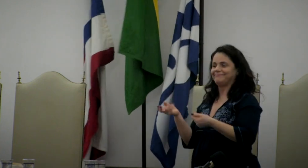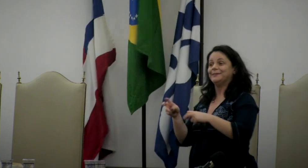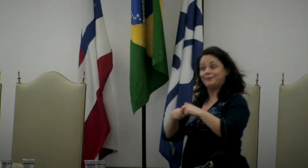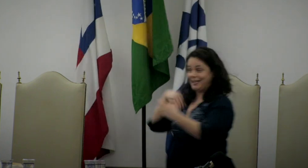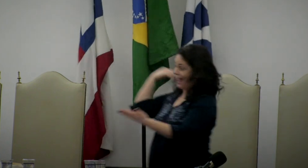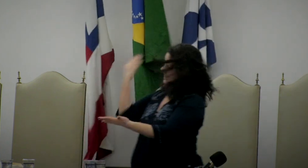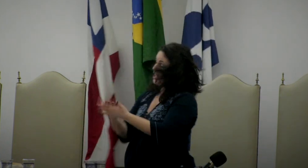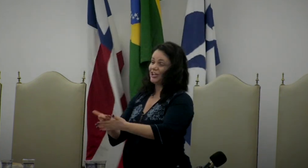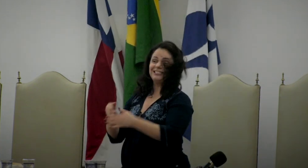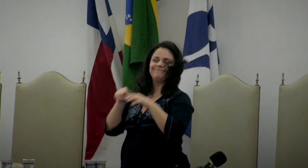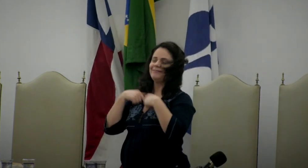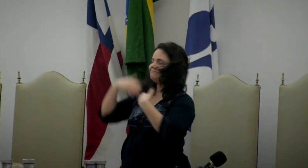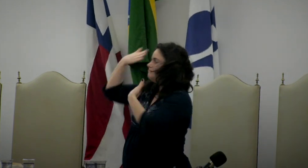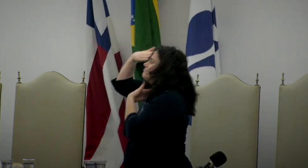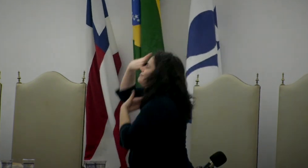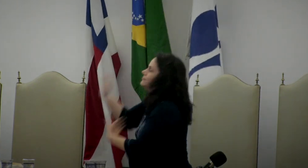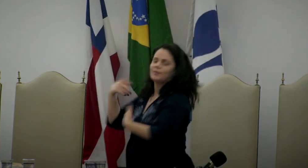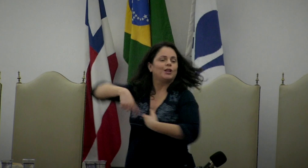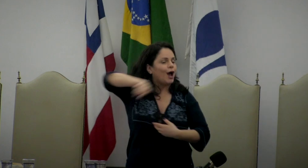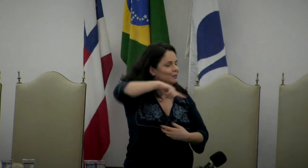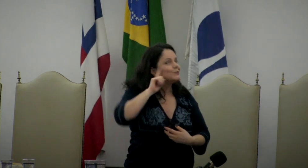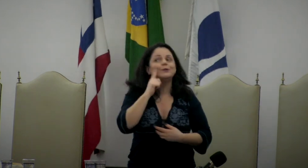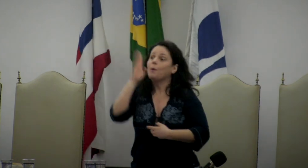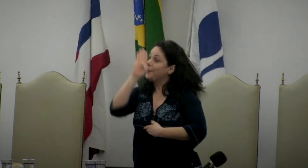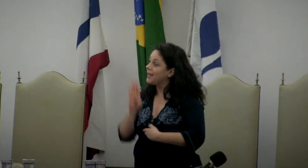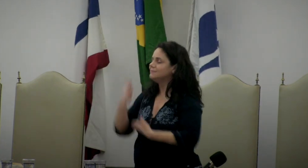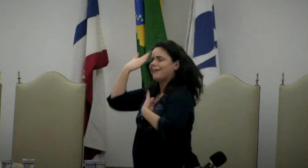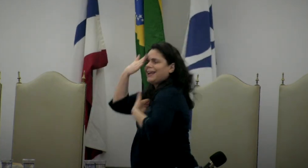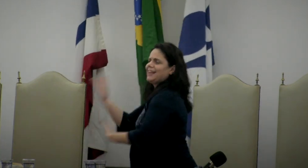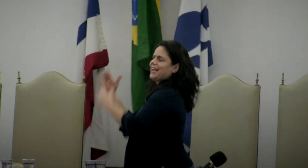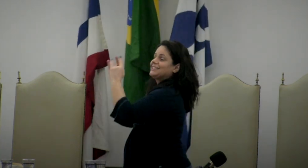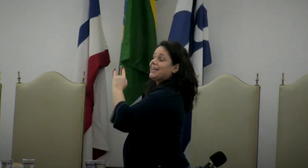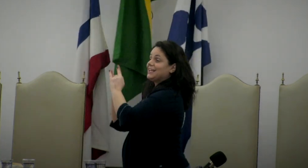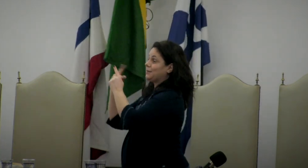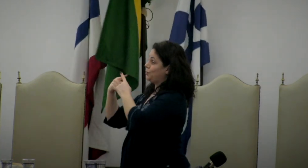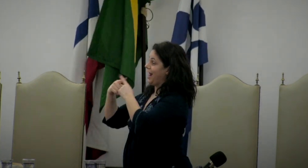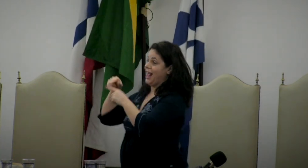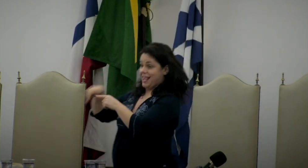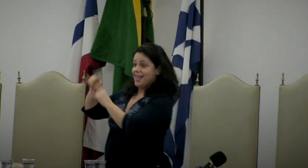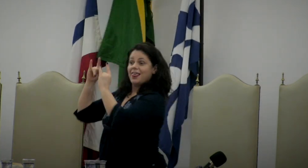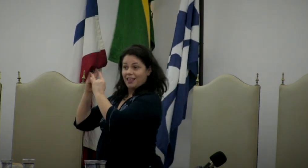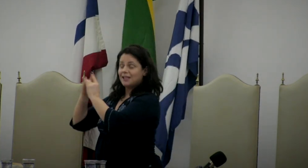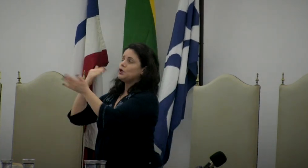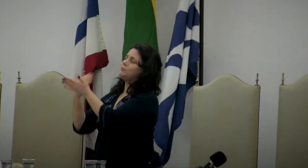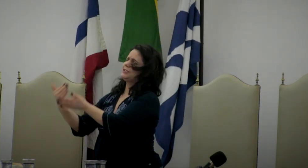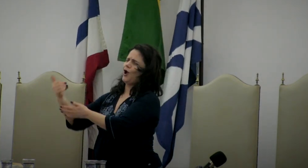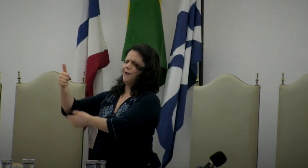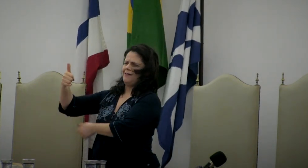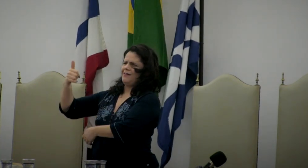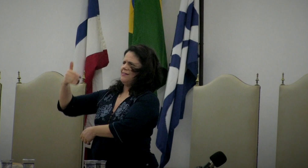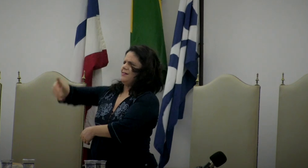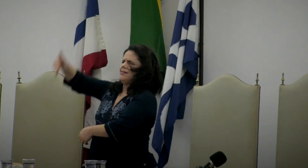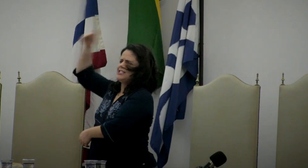sinais. E é por isso que até hoje nós temos essa língua tão viva. Então agradeço aos surdos brasileiros que estavam lá no INGS nesse